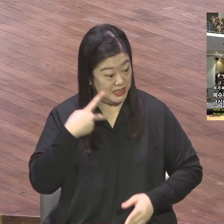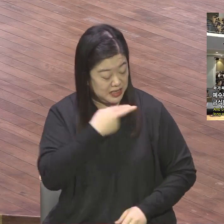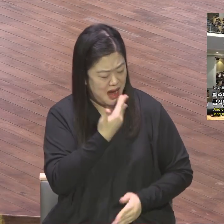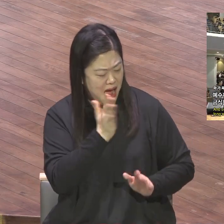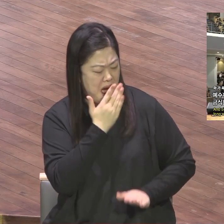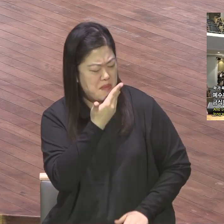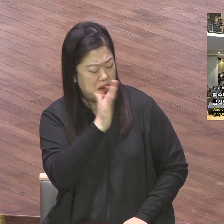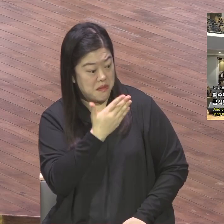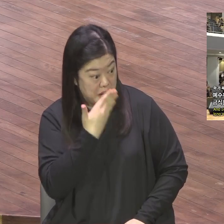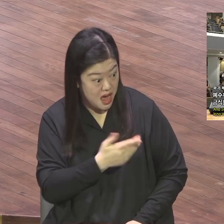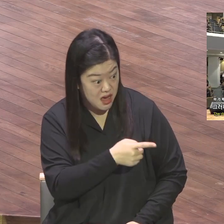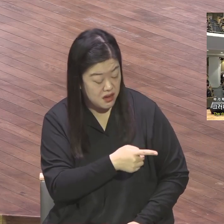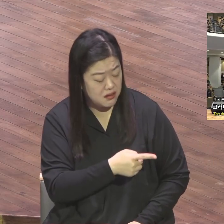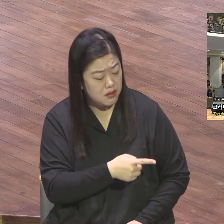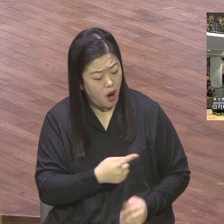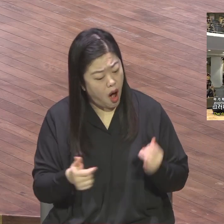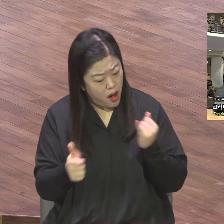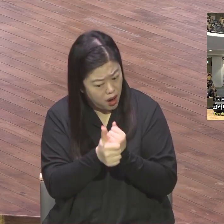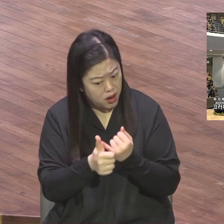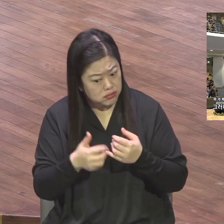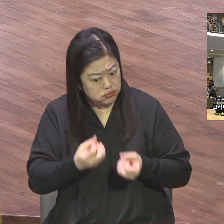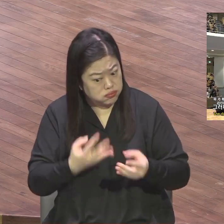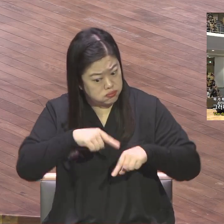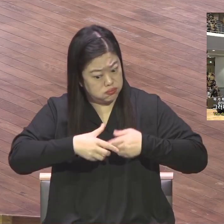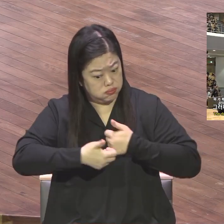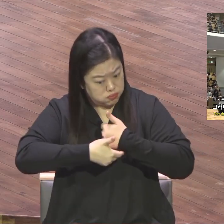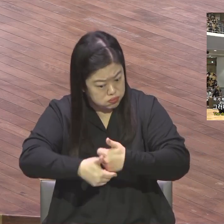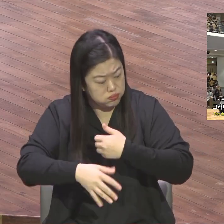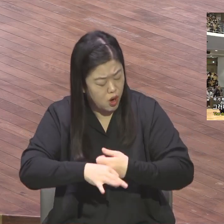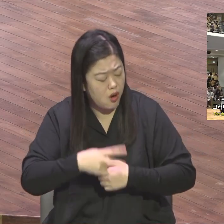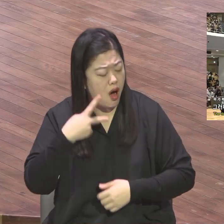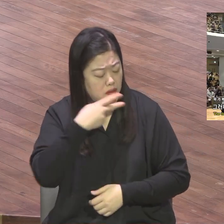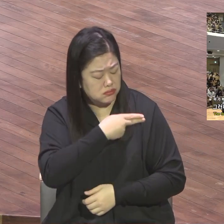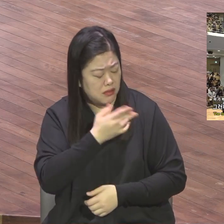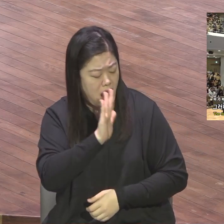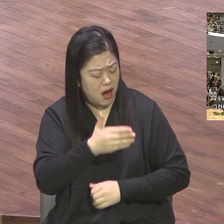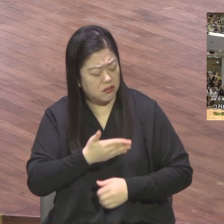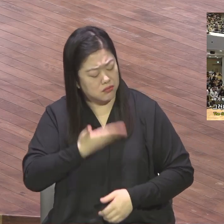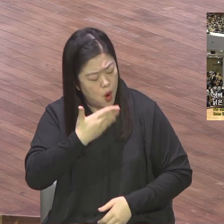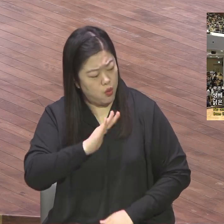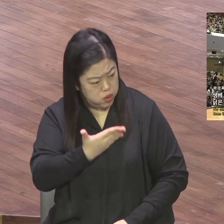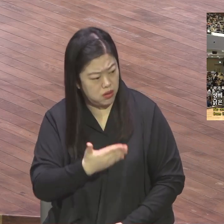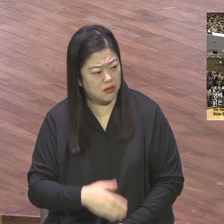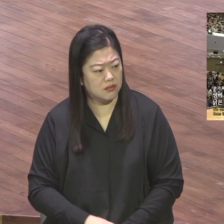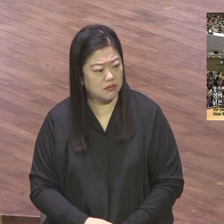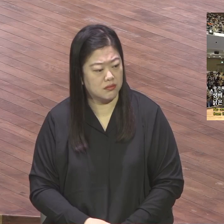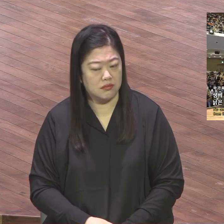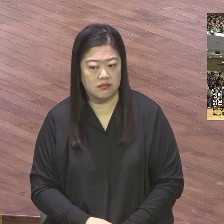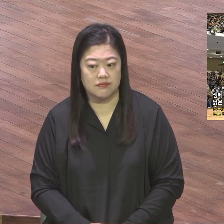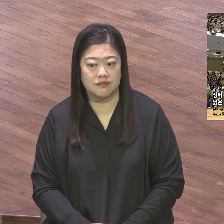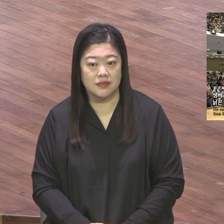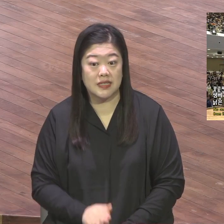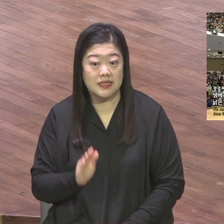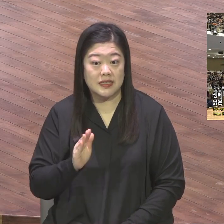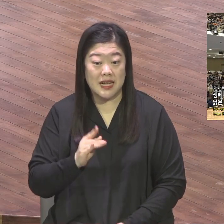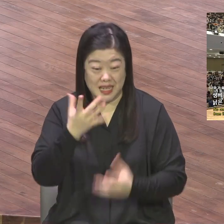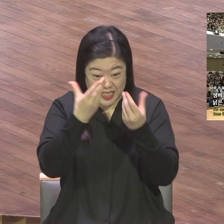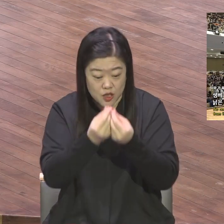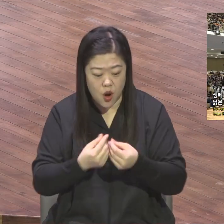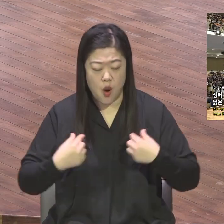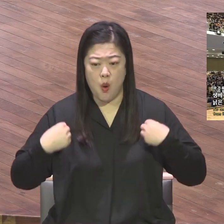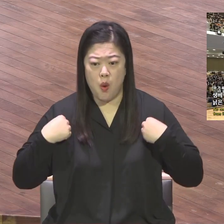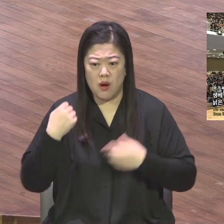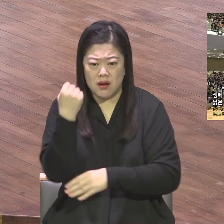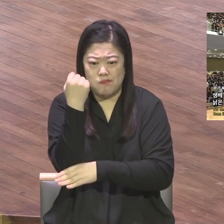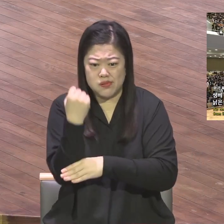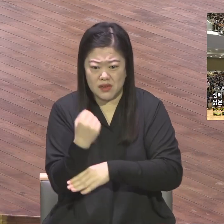있을 동안에는 금식할 수 없느니라. 그러나 신랑을 빼앗길 날이 이르리니 그날에는 금식할 것이니라. 생배 조각을 낡은 옷에